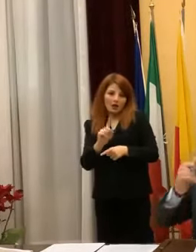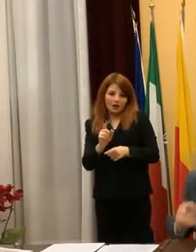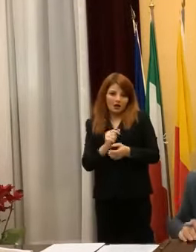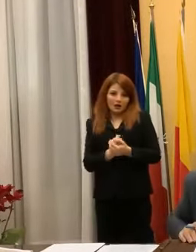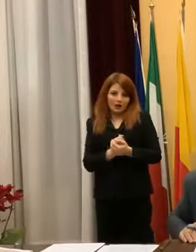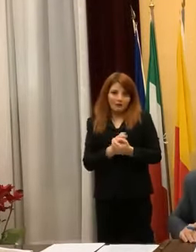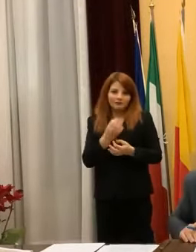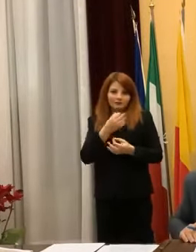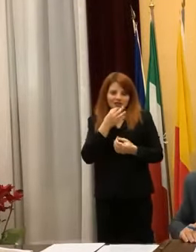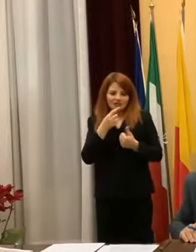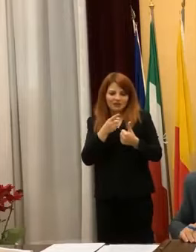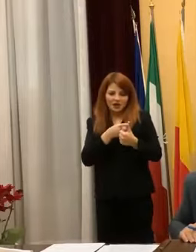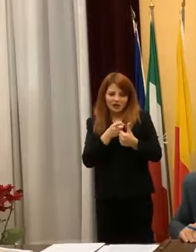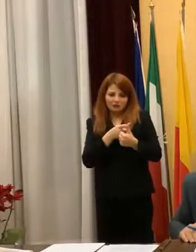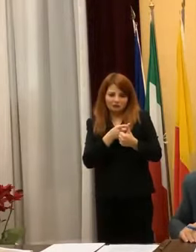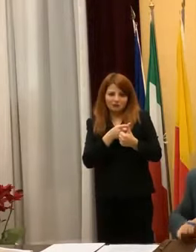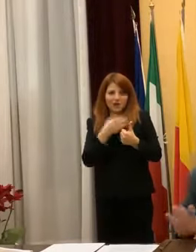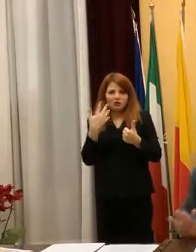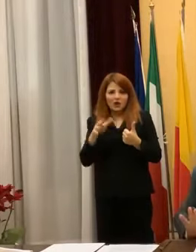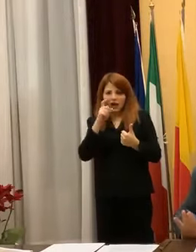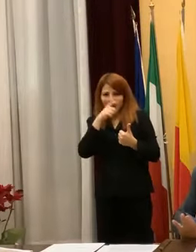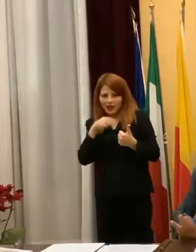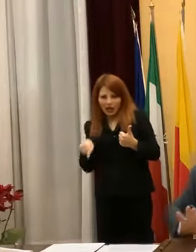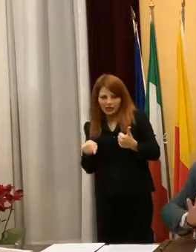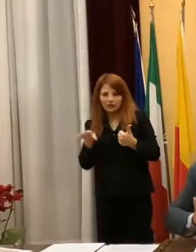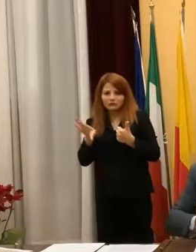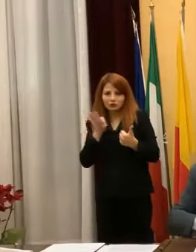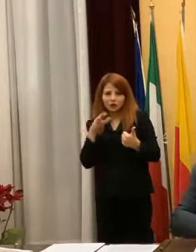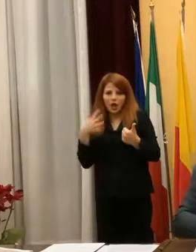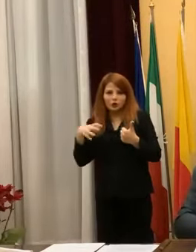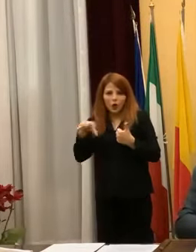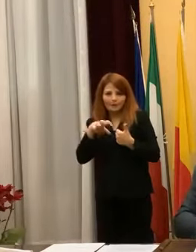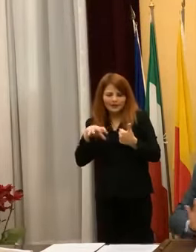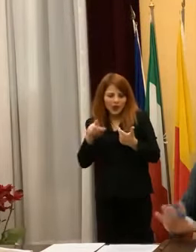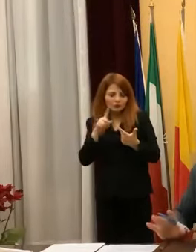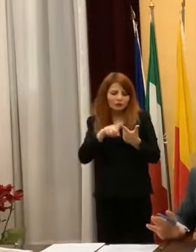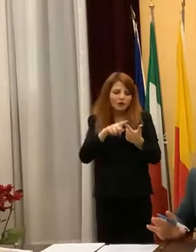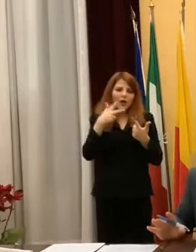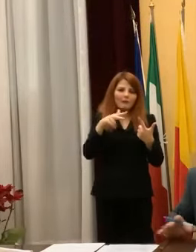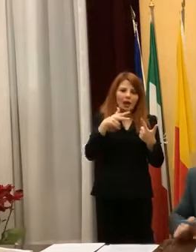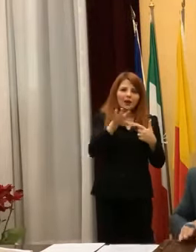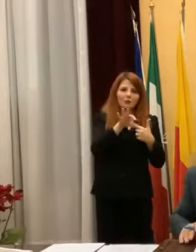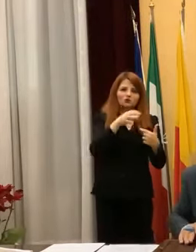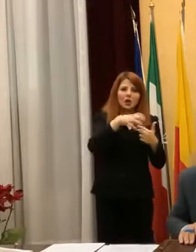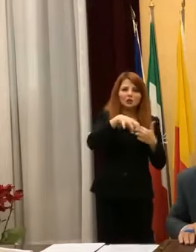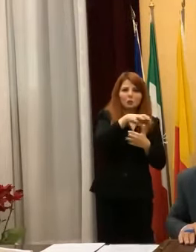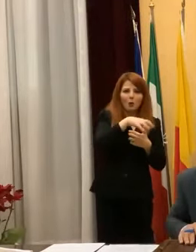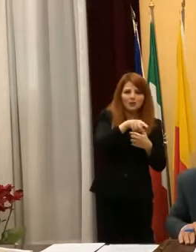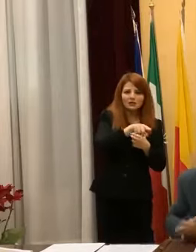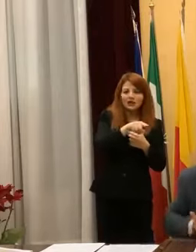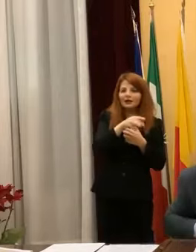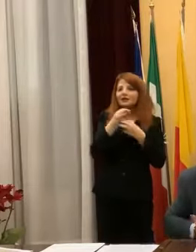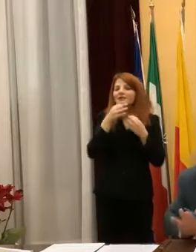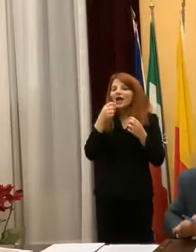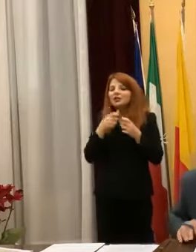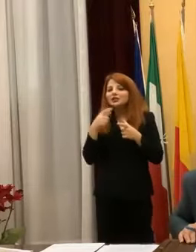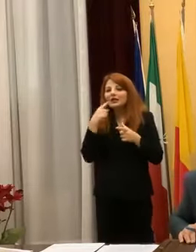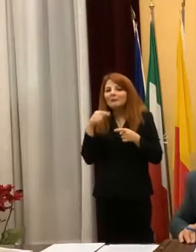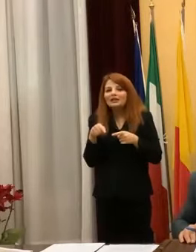a Palermo il commissario. Qui, siccome eravamo in buone mani, non era necessario nominare